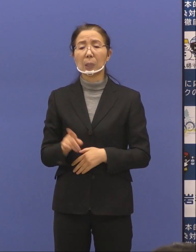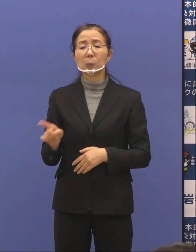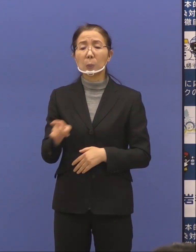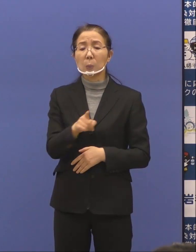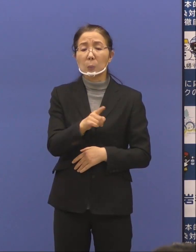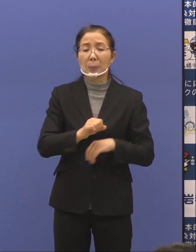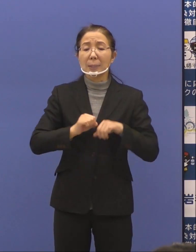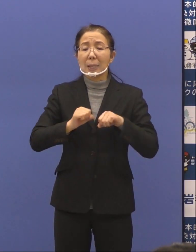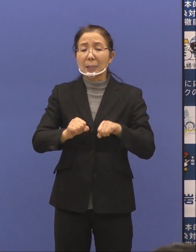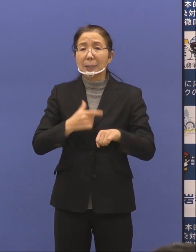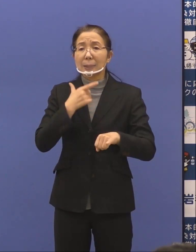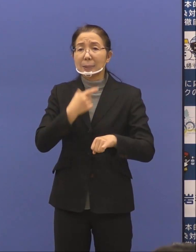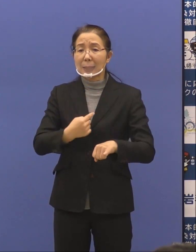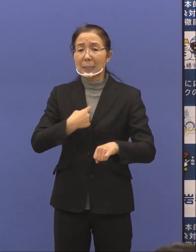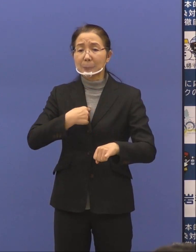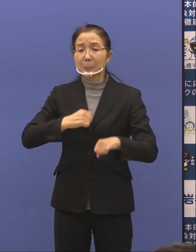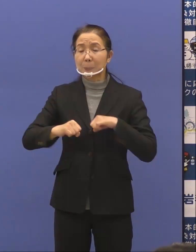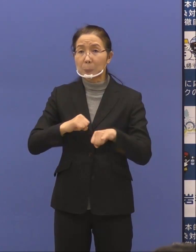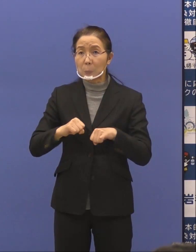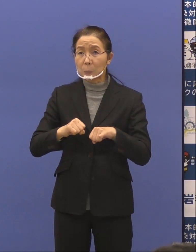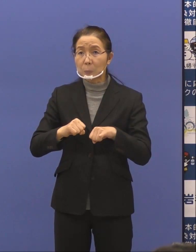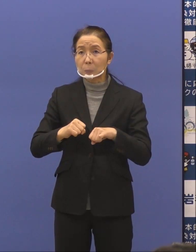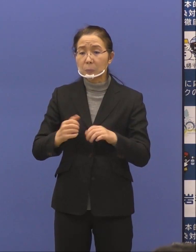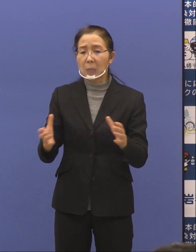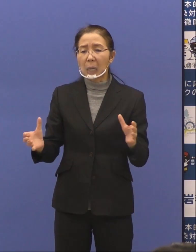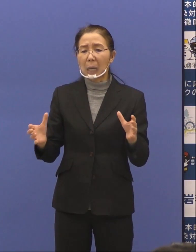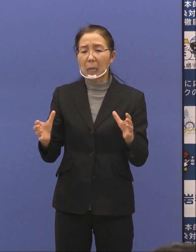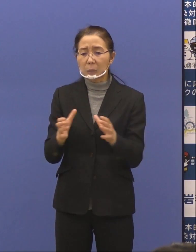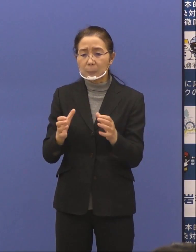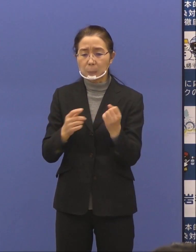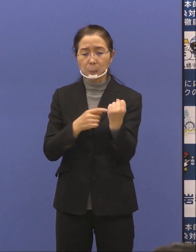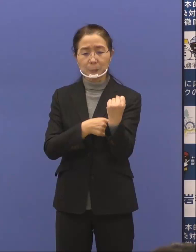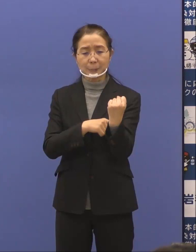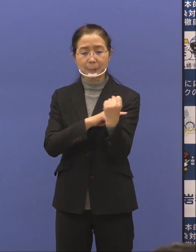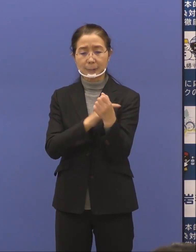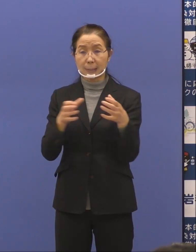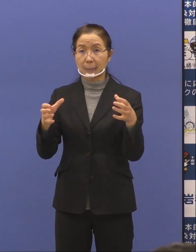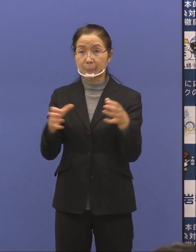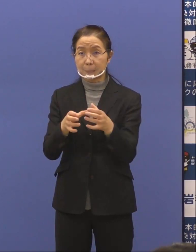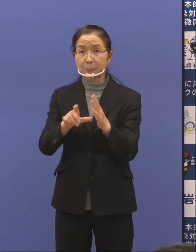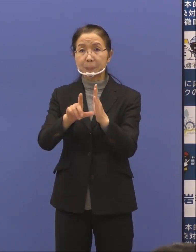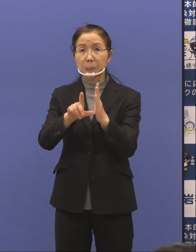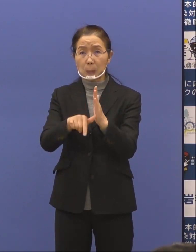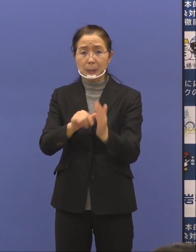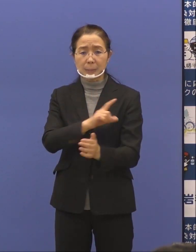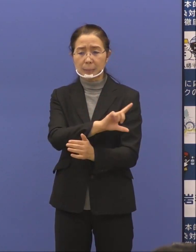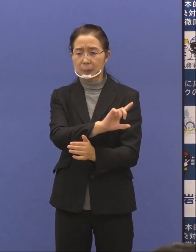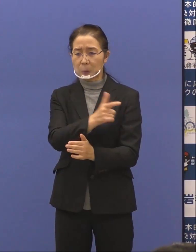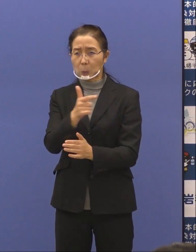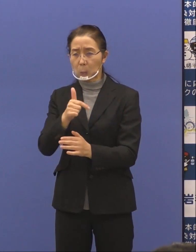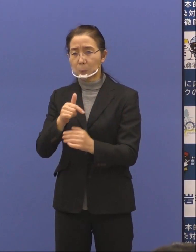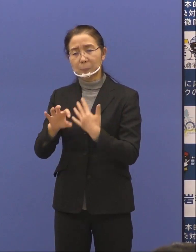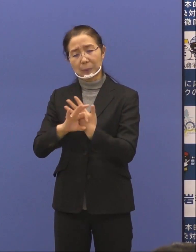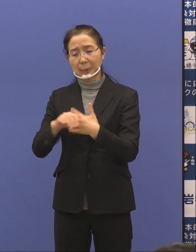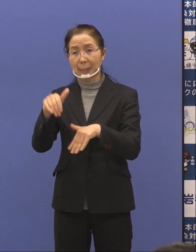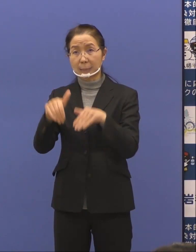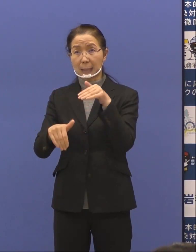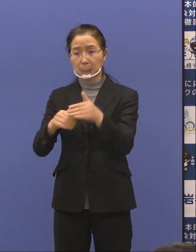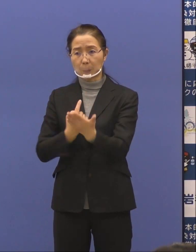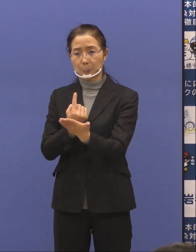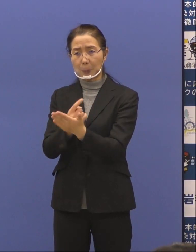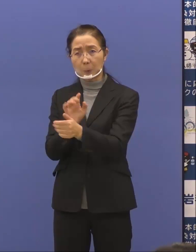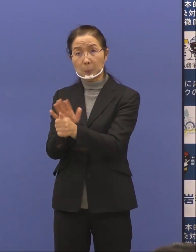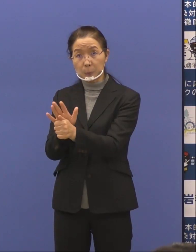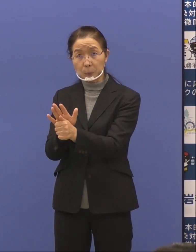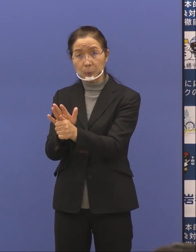たちが集まったり力を合わせたり、そしてさまざま選挙に参画した